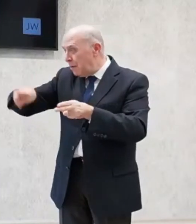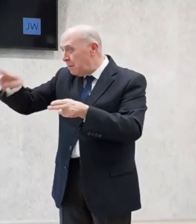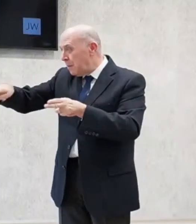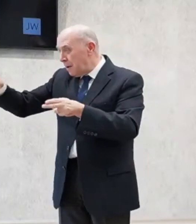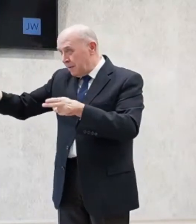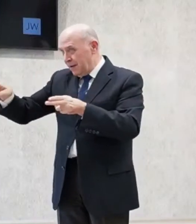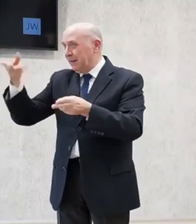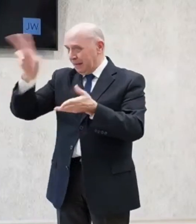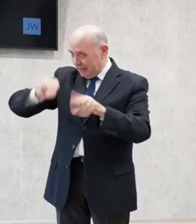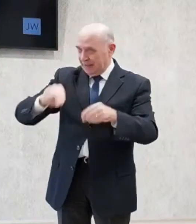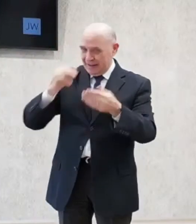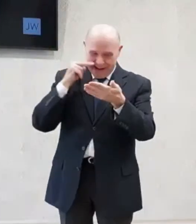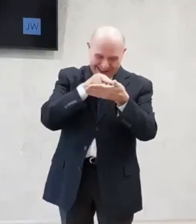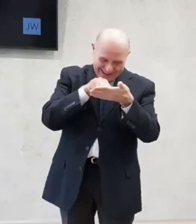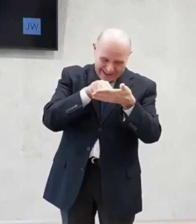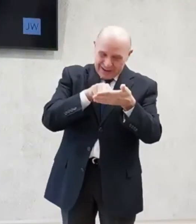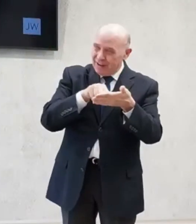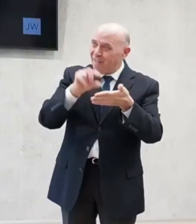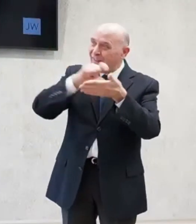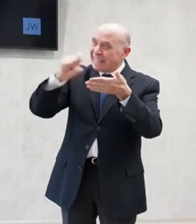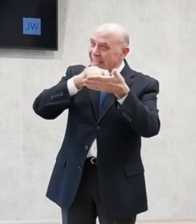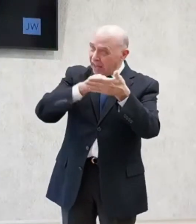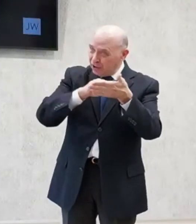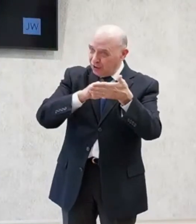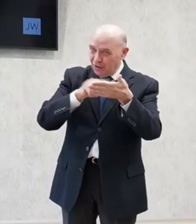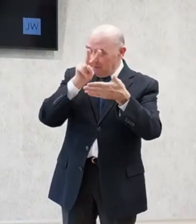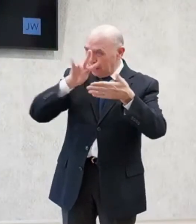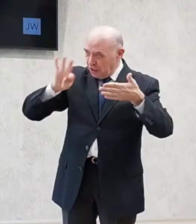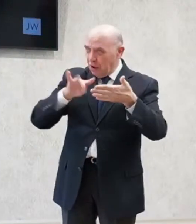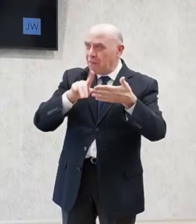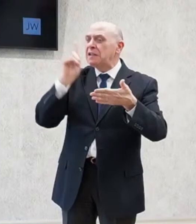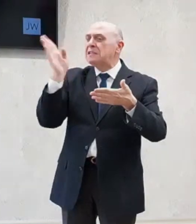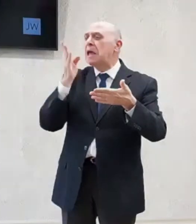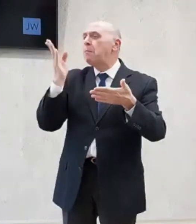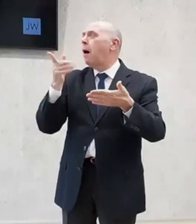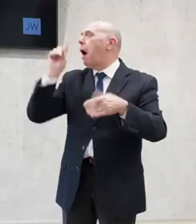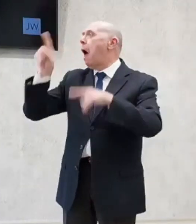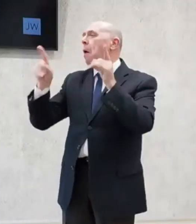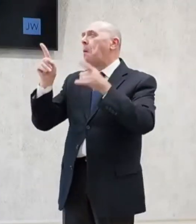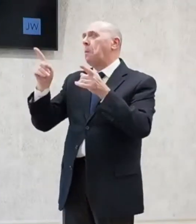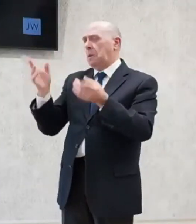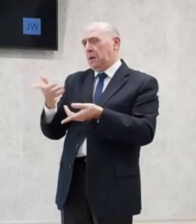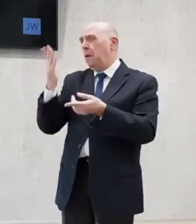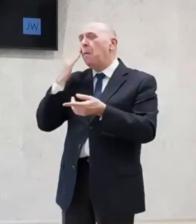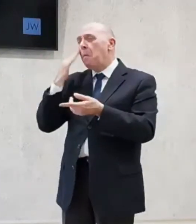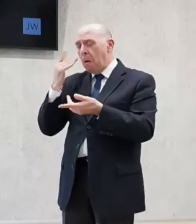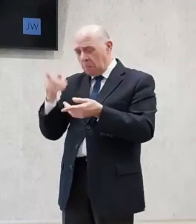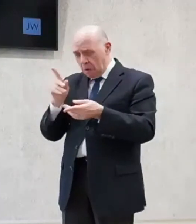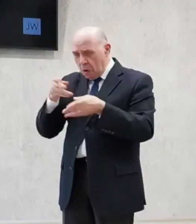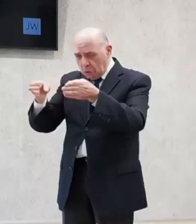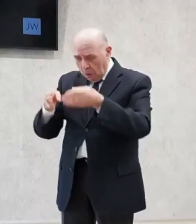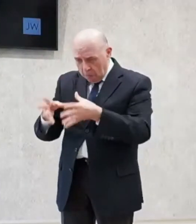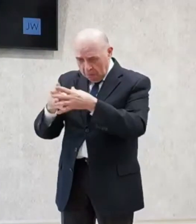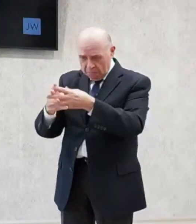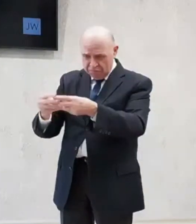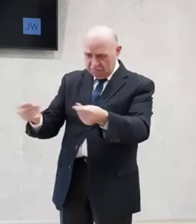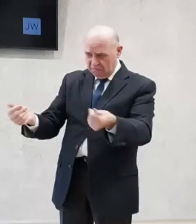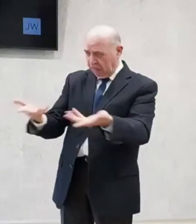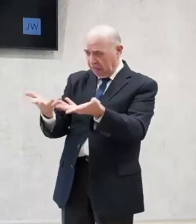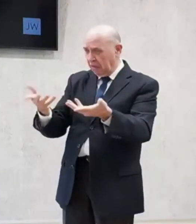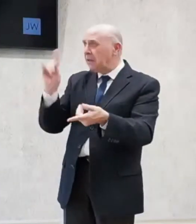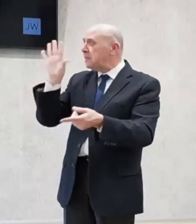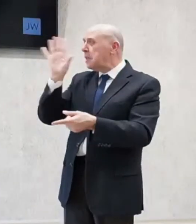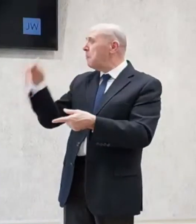rileggerlo nel versetto anche quelli che apparentemente sono stati dimenticati dagli uomini ma non dimentichiamo solo